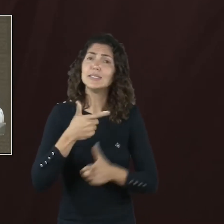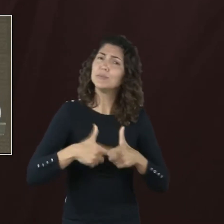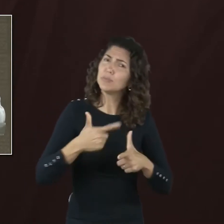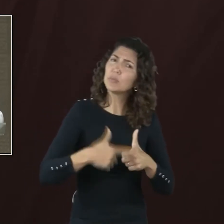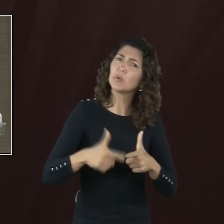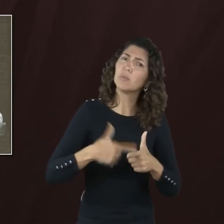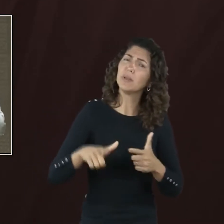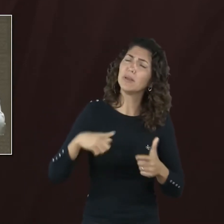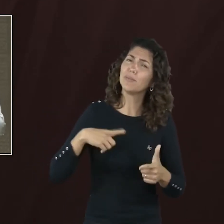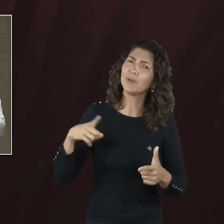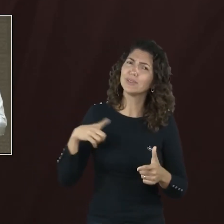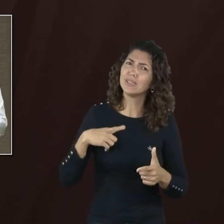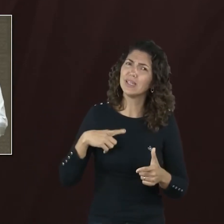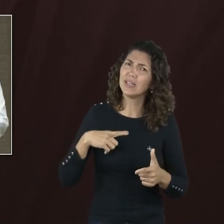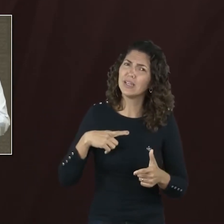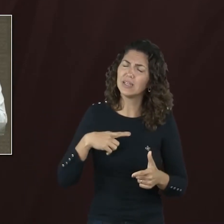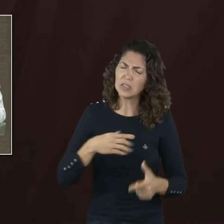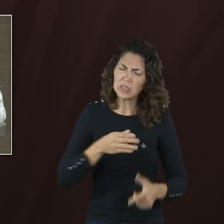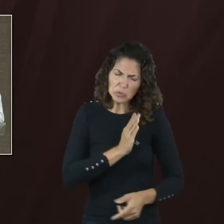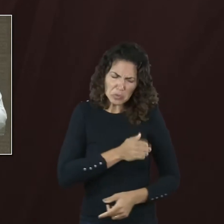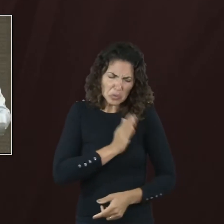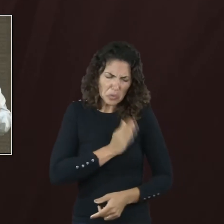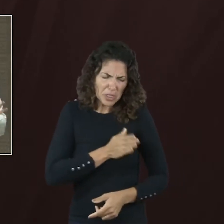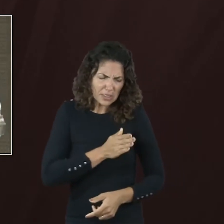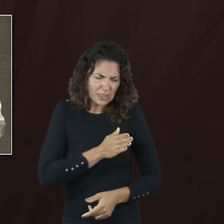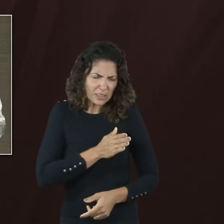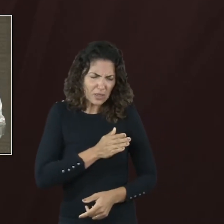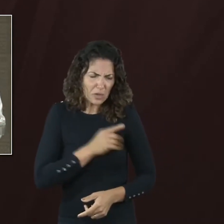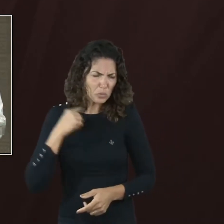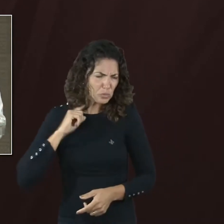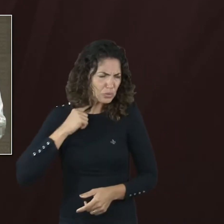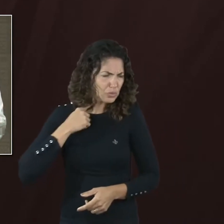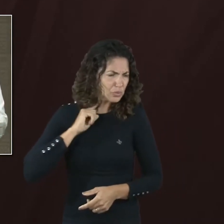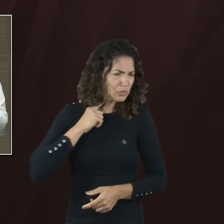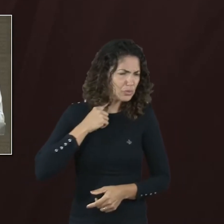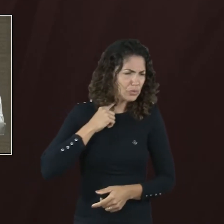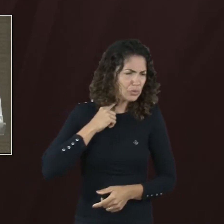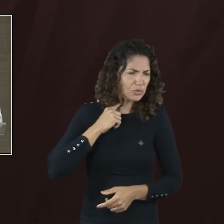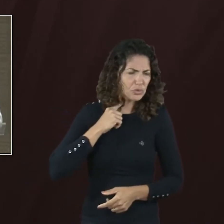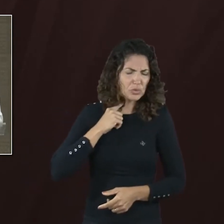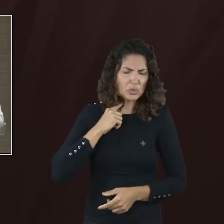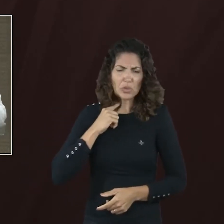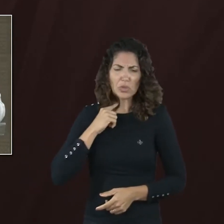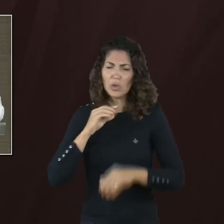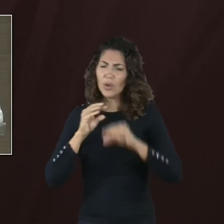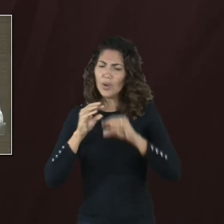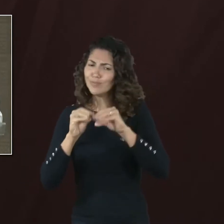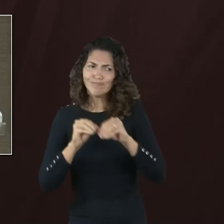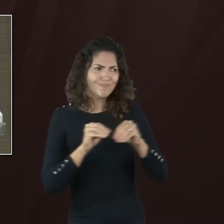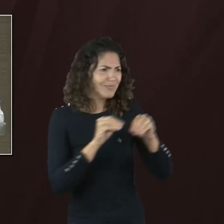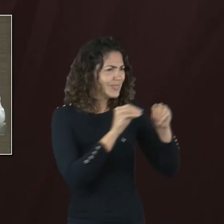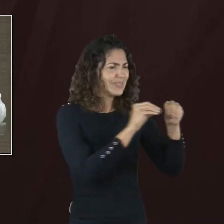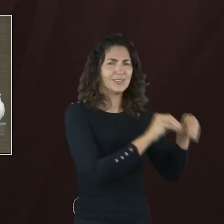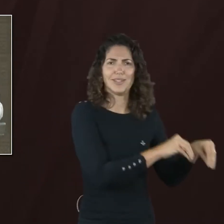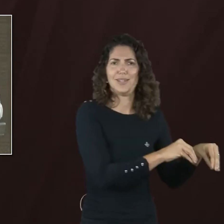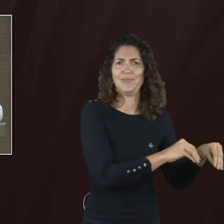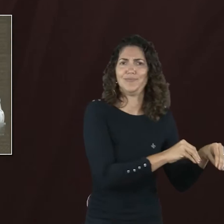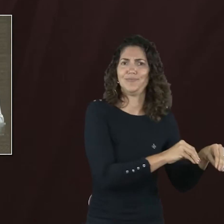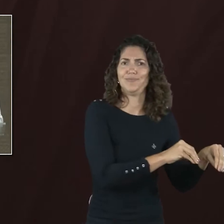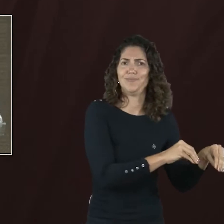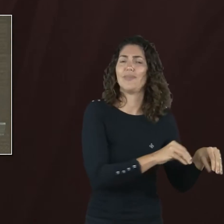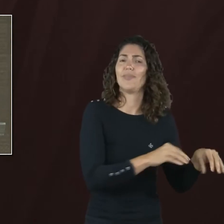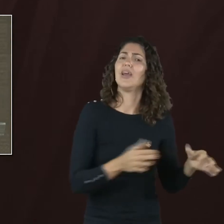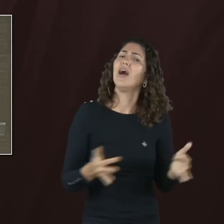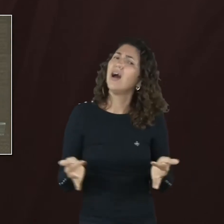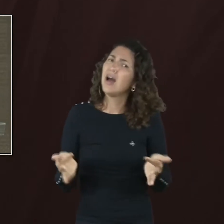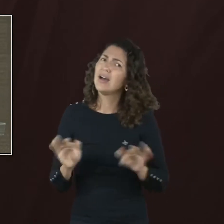de posição no nosso coração, nós vamos ser deixados de lado. Vamos ser simples, vamos dizer sim, amém, a toda a